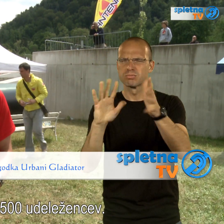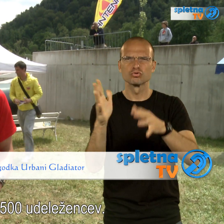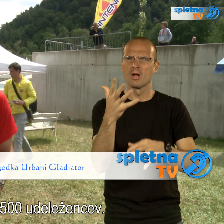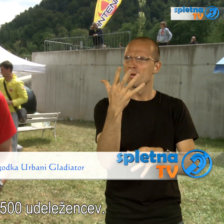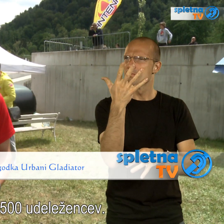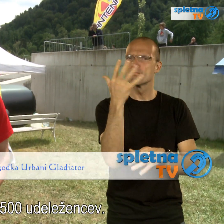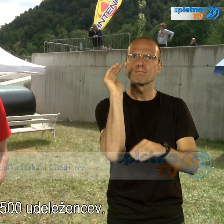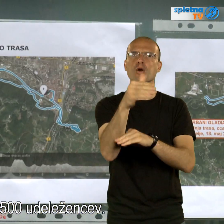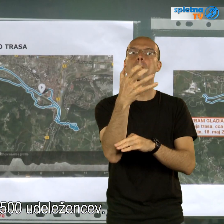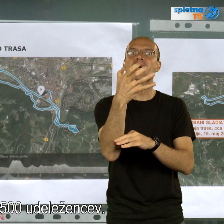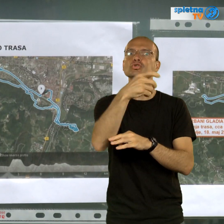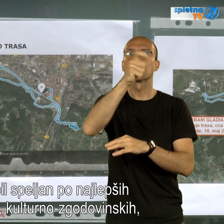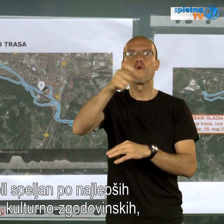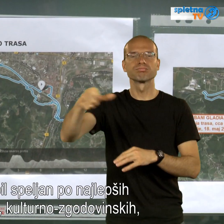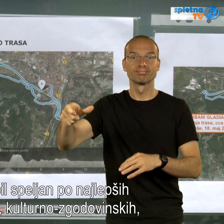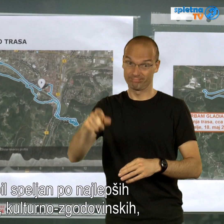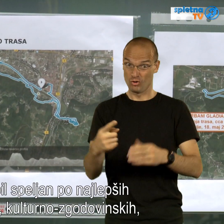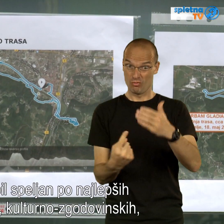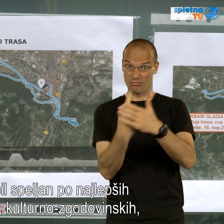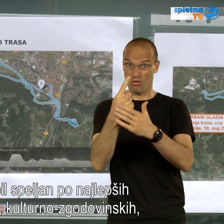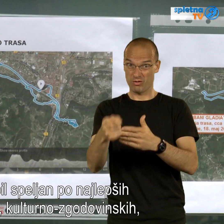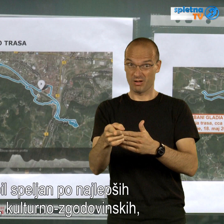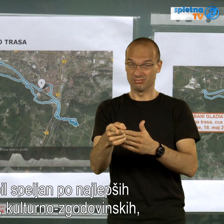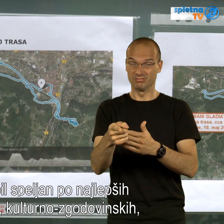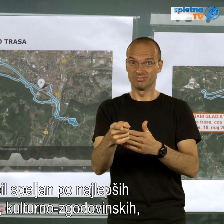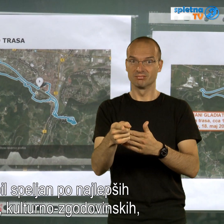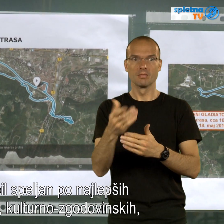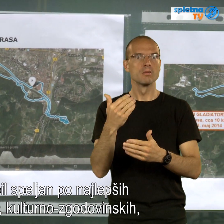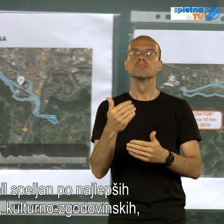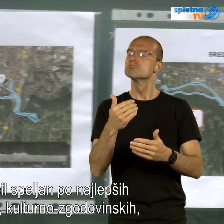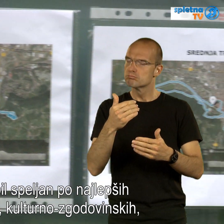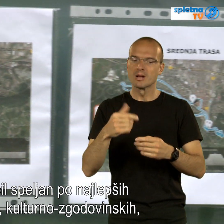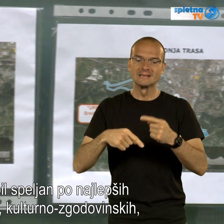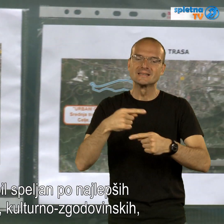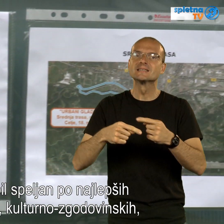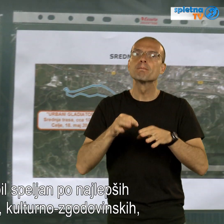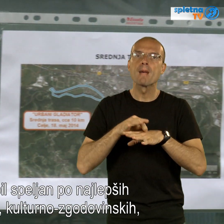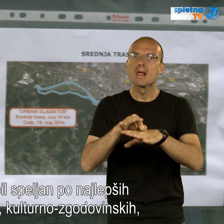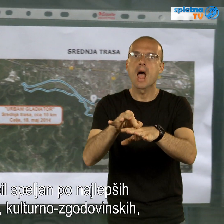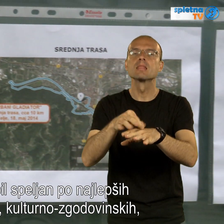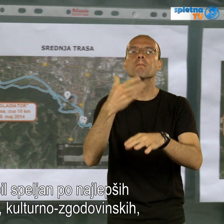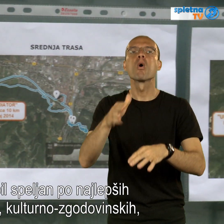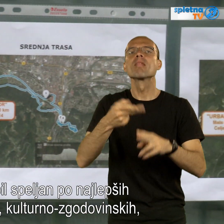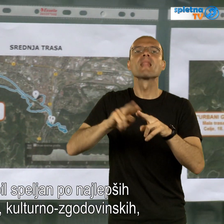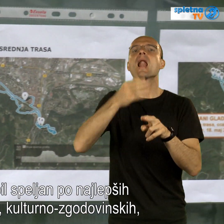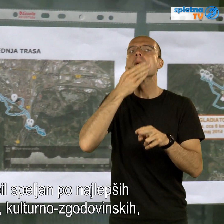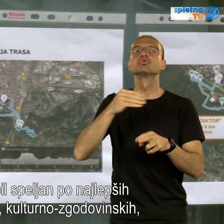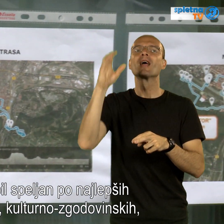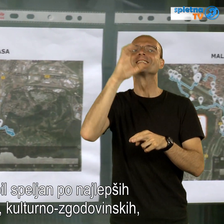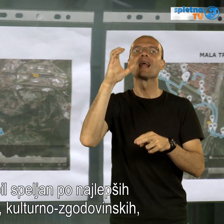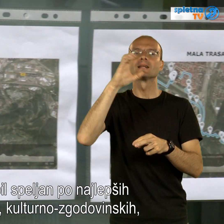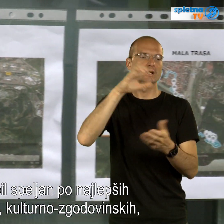malo čez 500 deležencev. Dogodek je v bistvu bil zelo speljan po najlepših celjskih